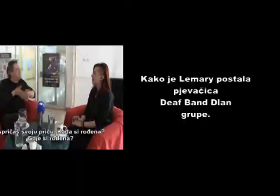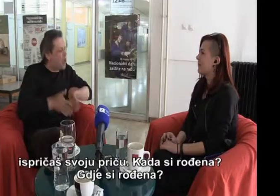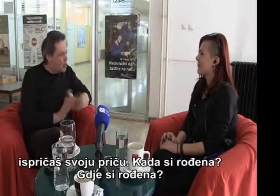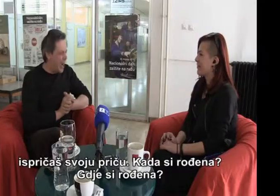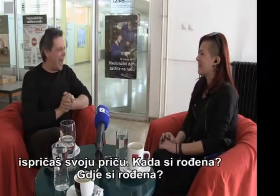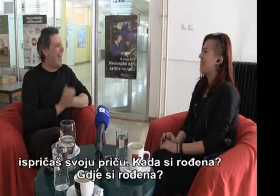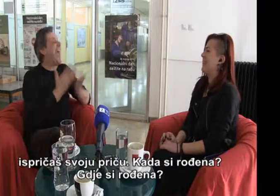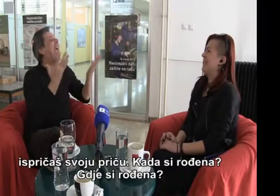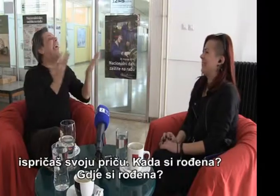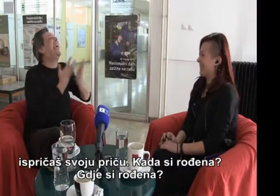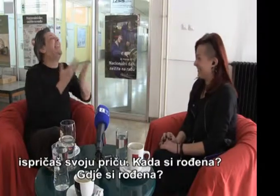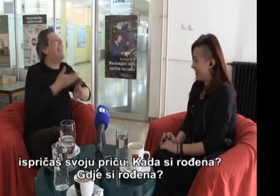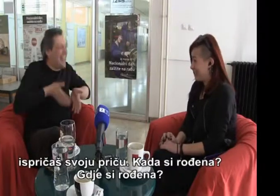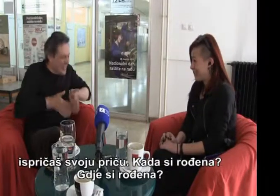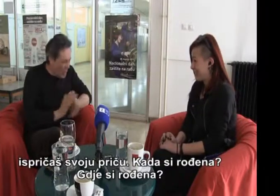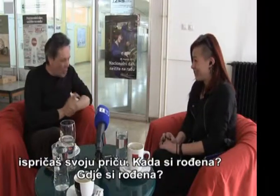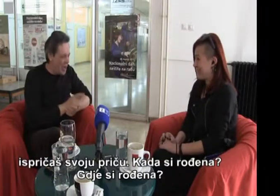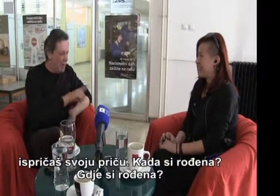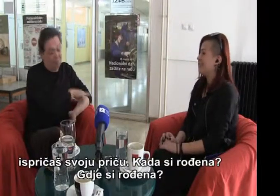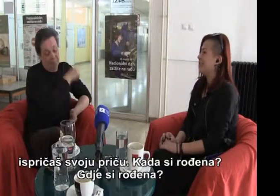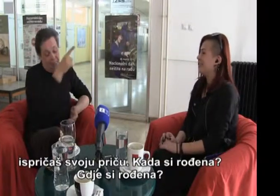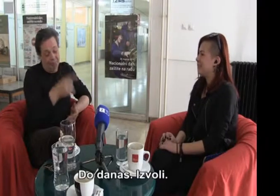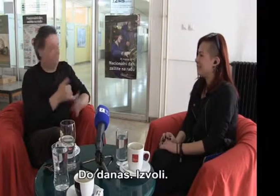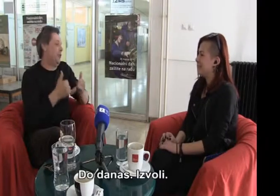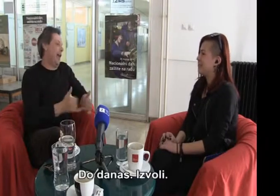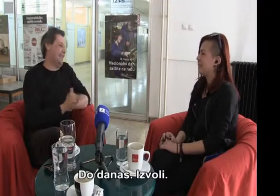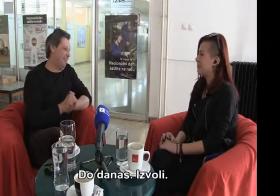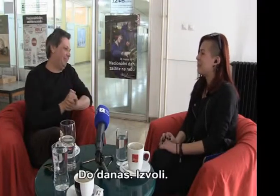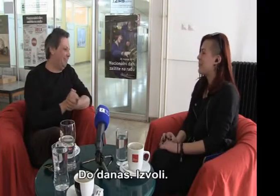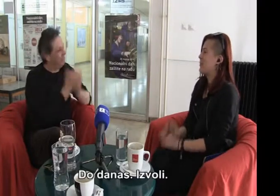si rođena, gdje si rođena, dolazi.